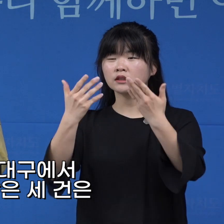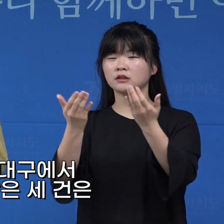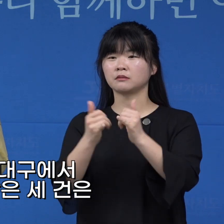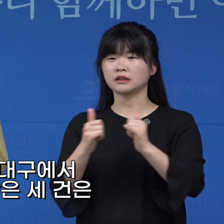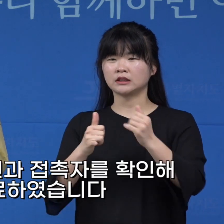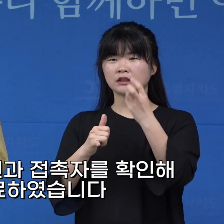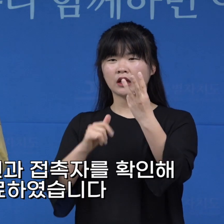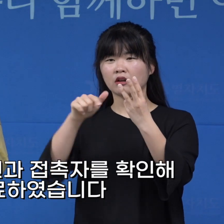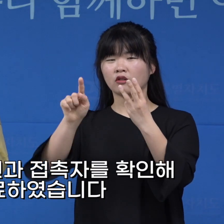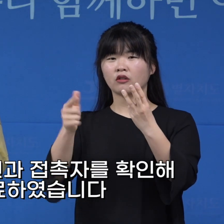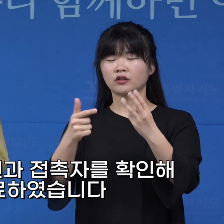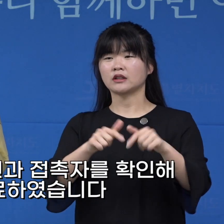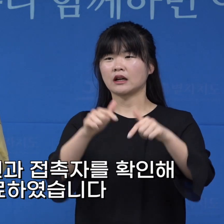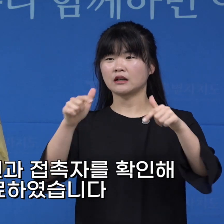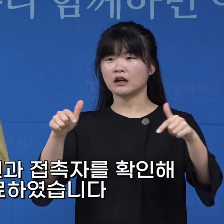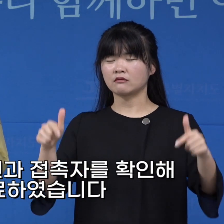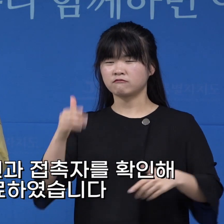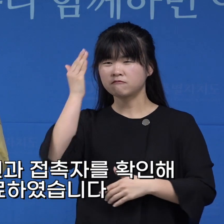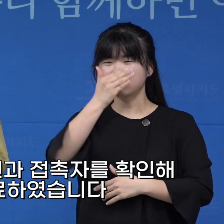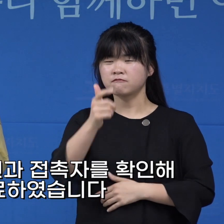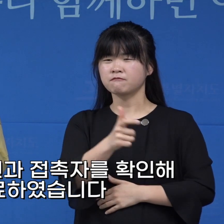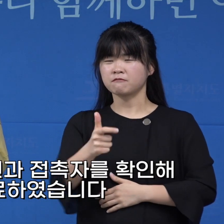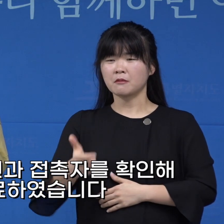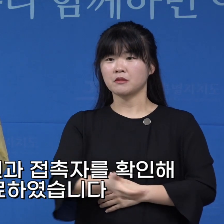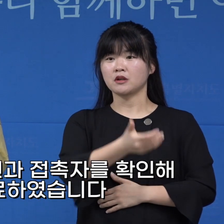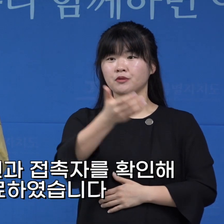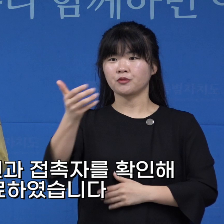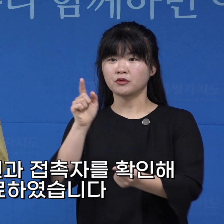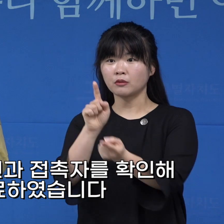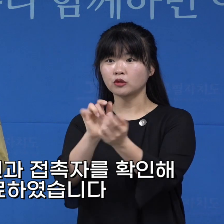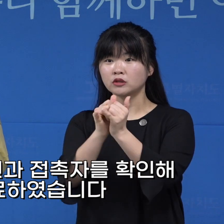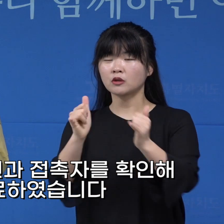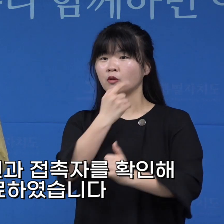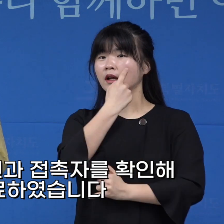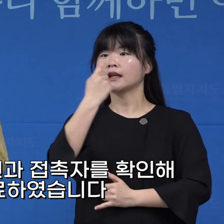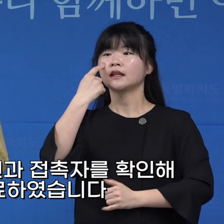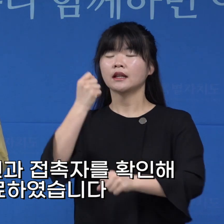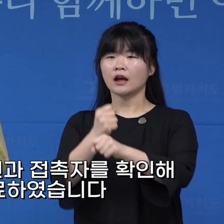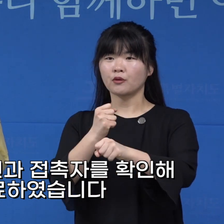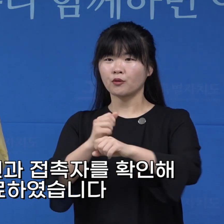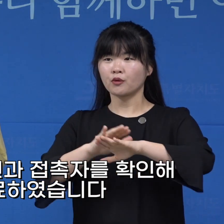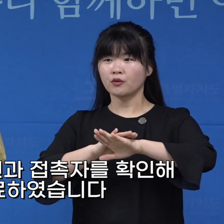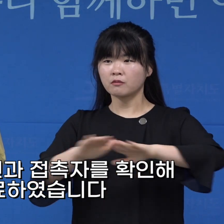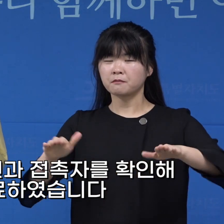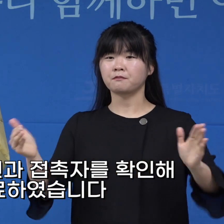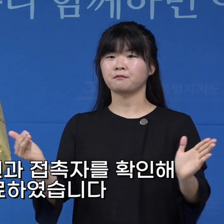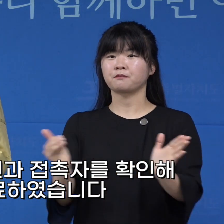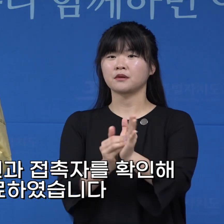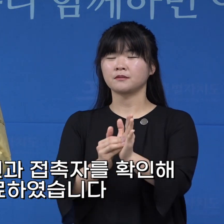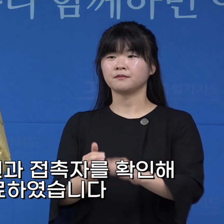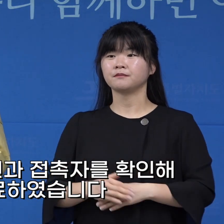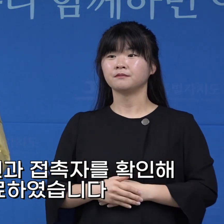받은 3건은 각각 방역에 필요한 동선과 접촉자를 확인해서 후속 조치를